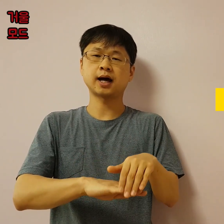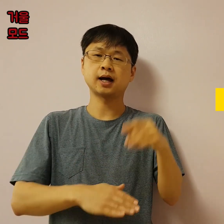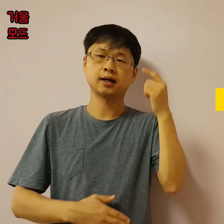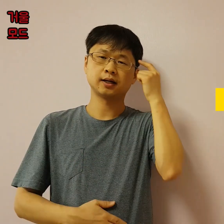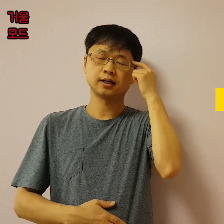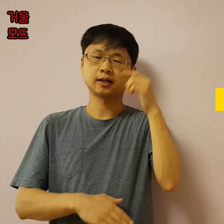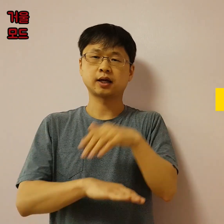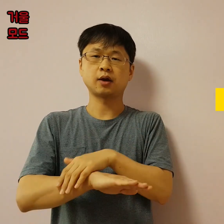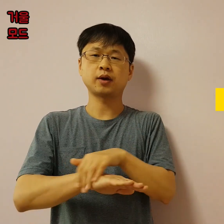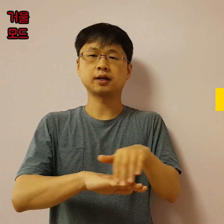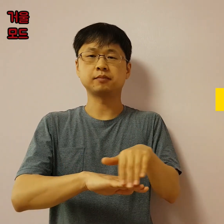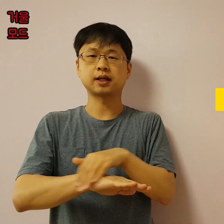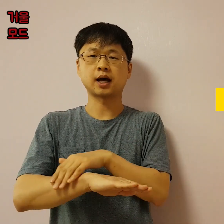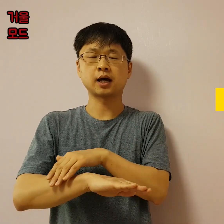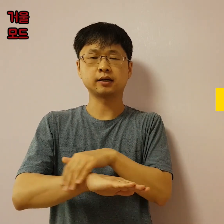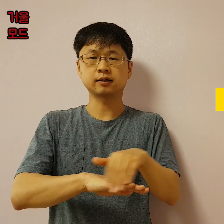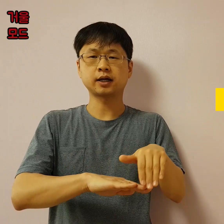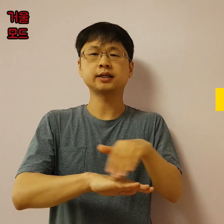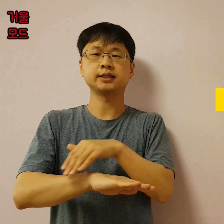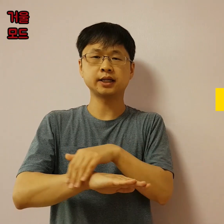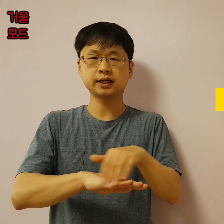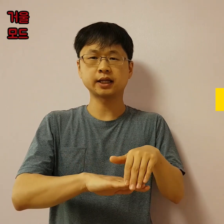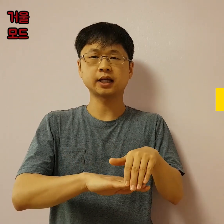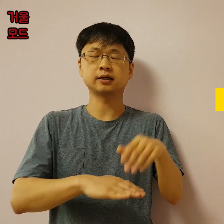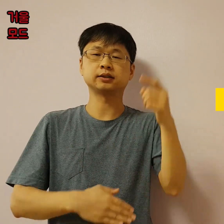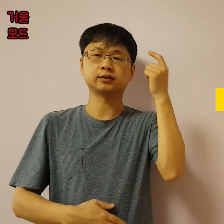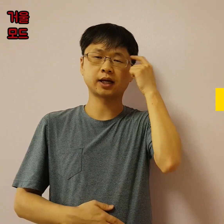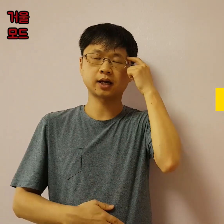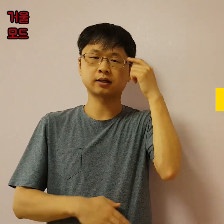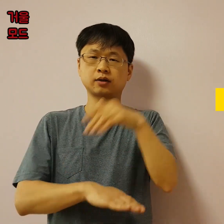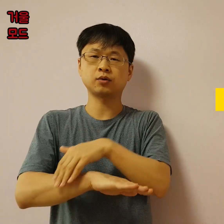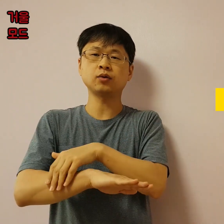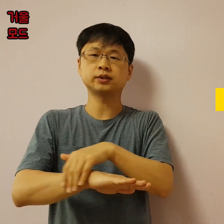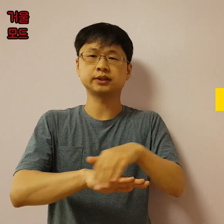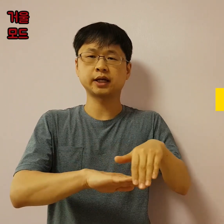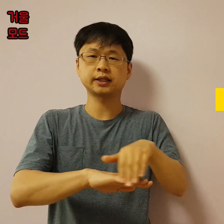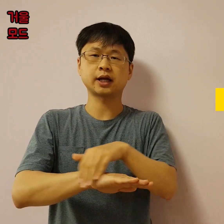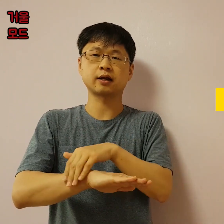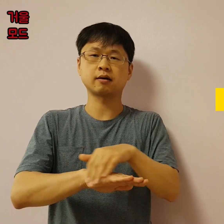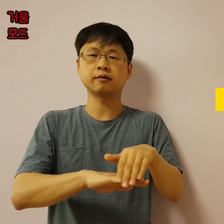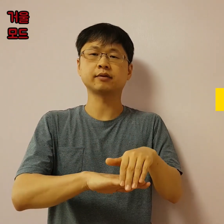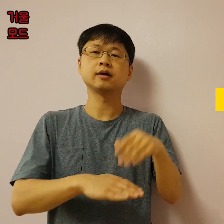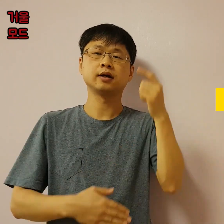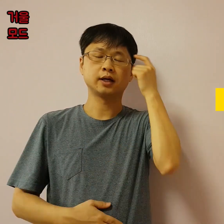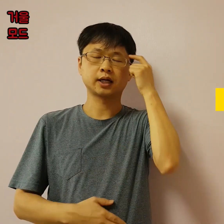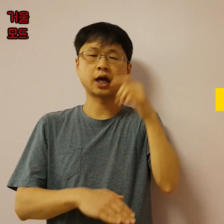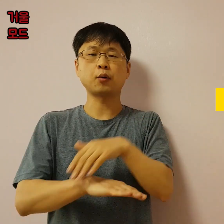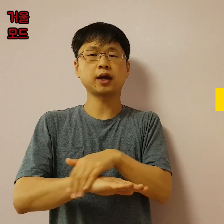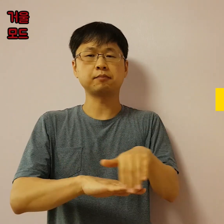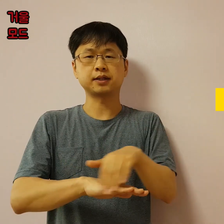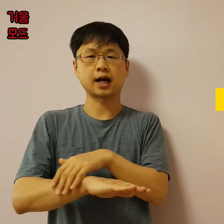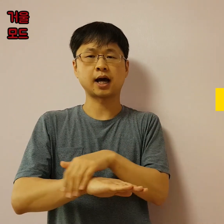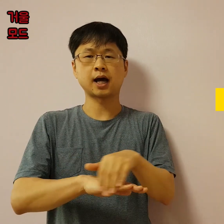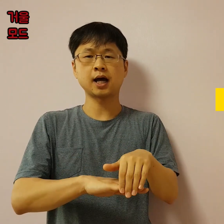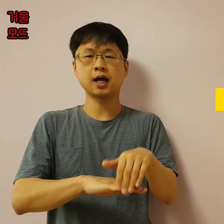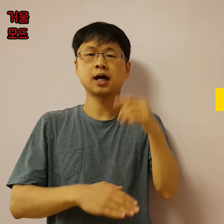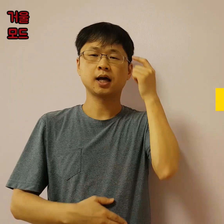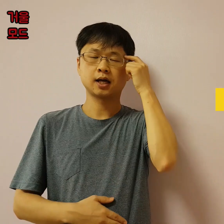거다. 계획입니다. 이렇게 진행이 된다는 거죠. 생각대로 진행될 것. 계획입니다.